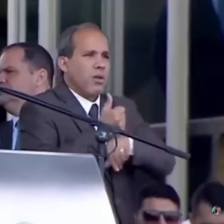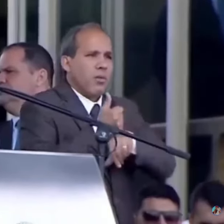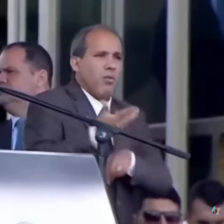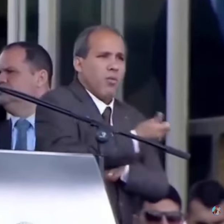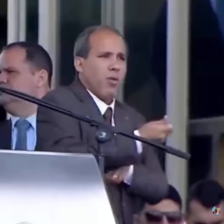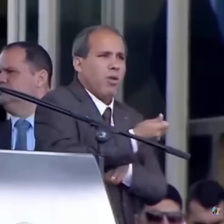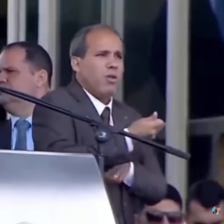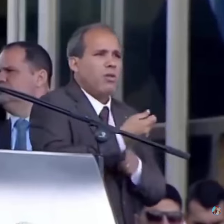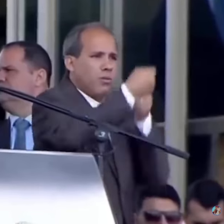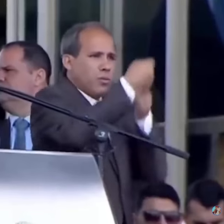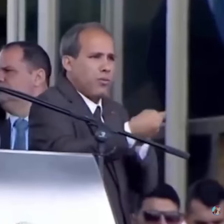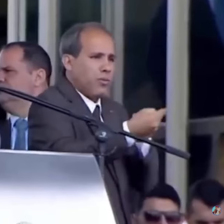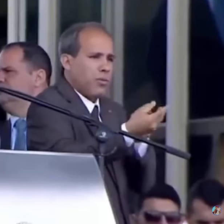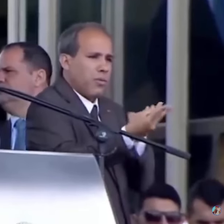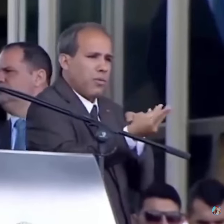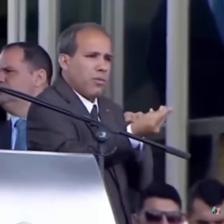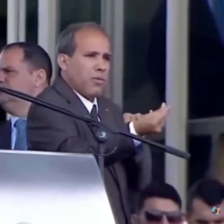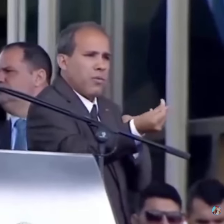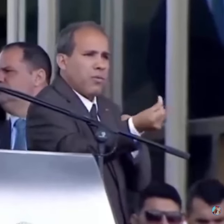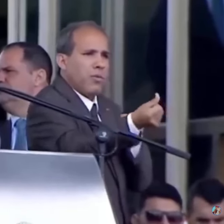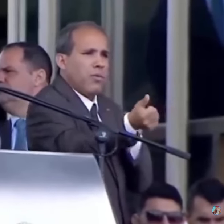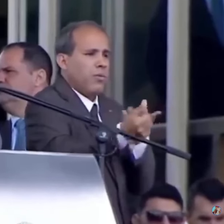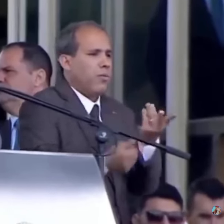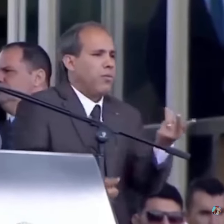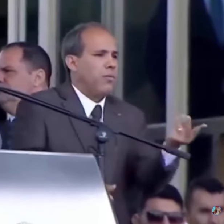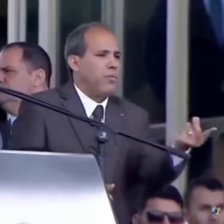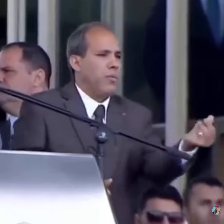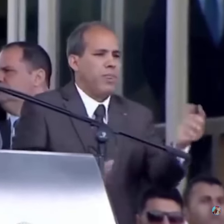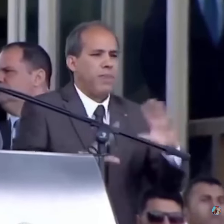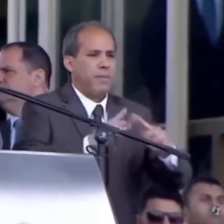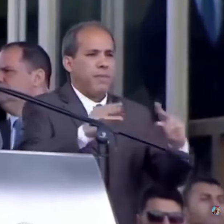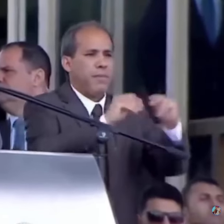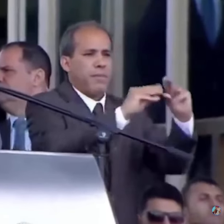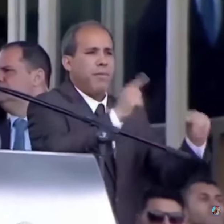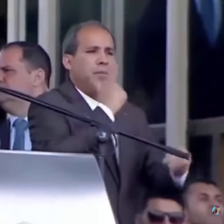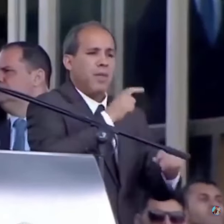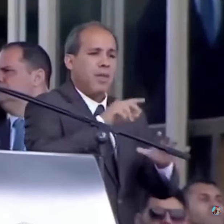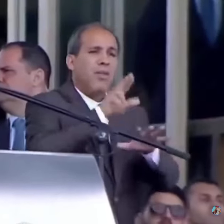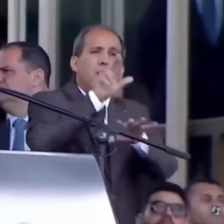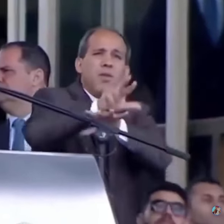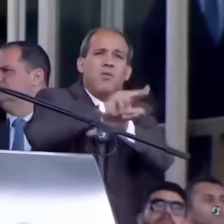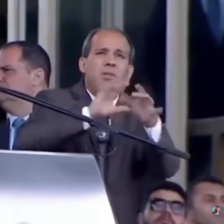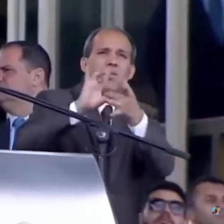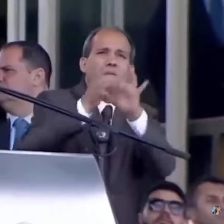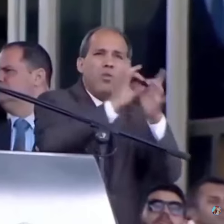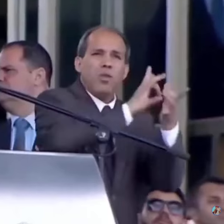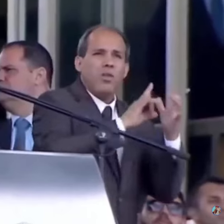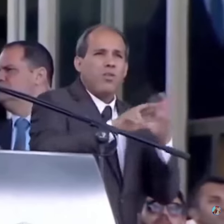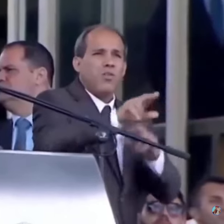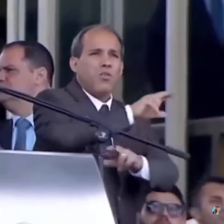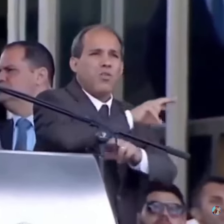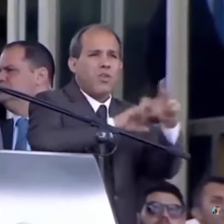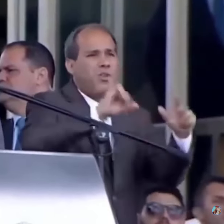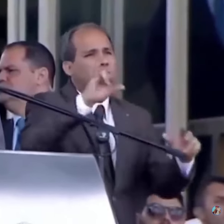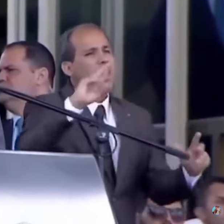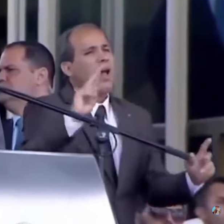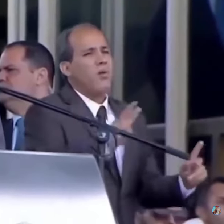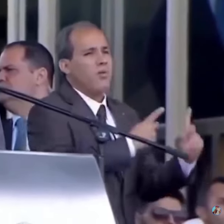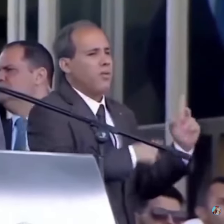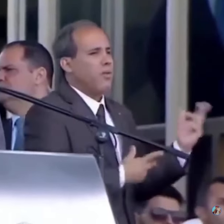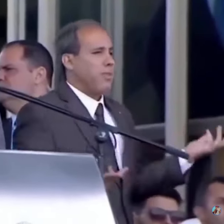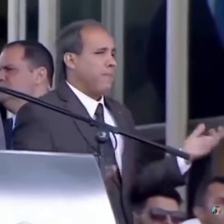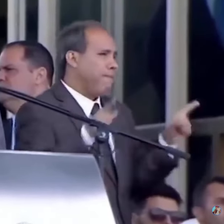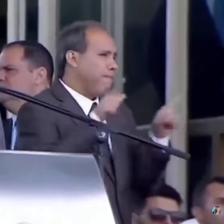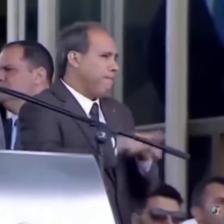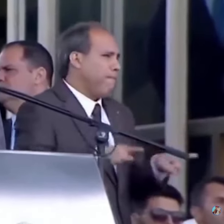façam frente aos desafios que nesse ambiente multifacetado certamente surgirão. Não será